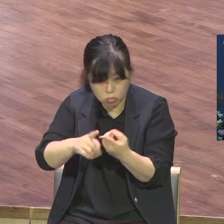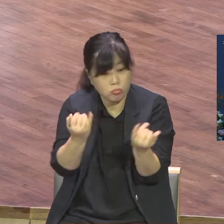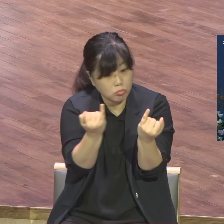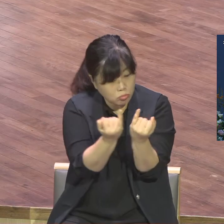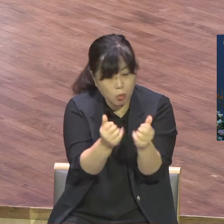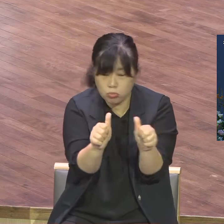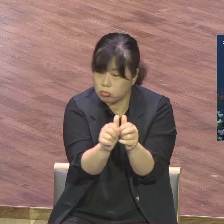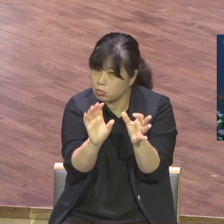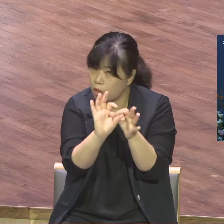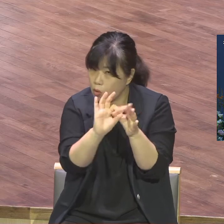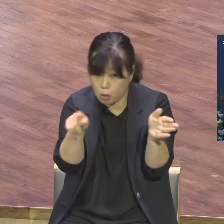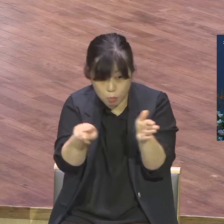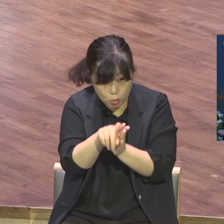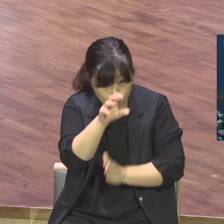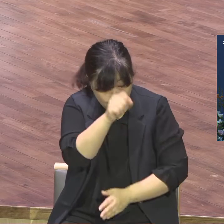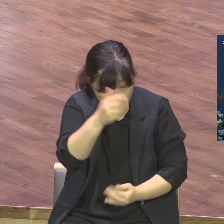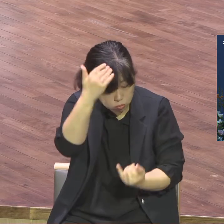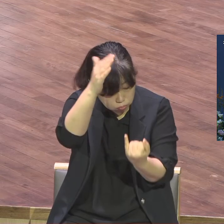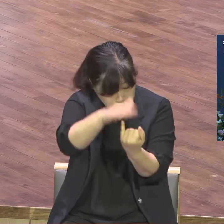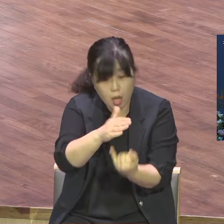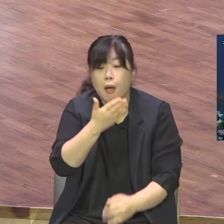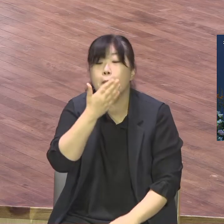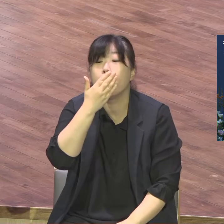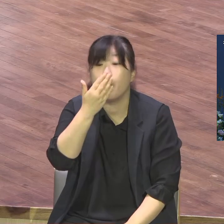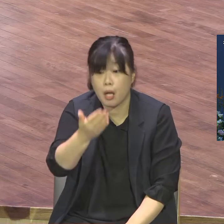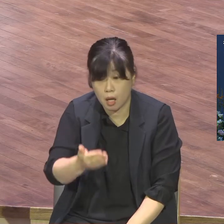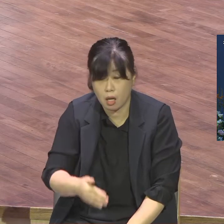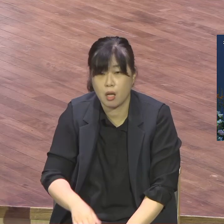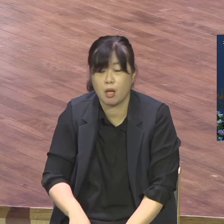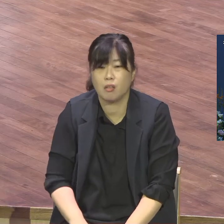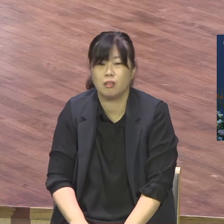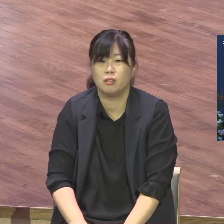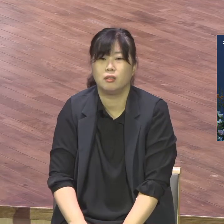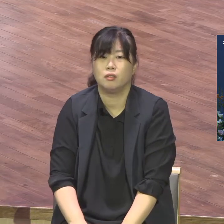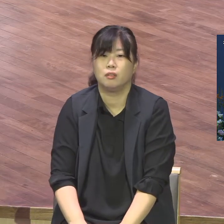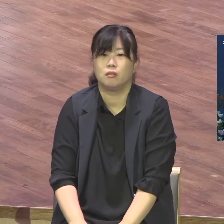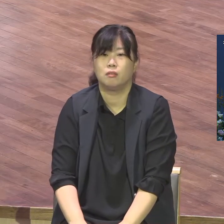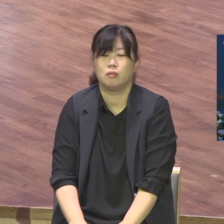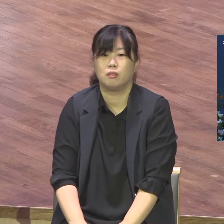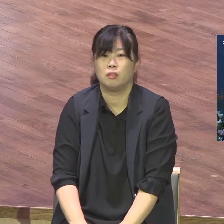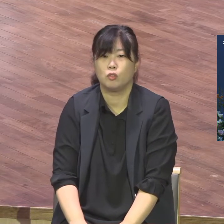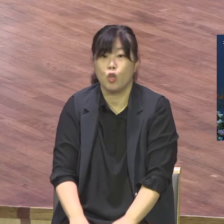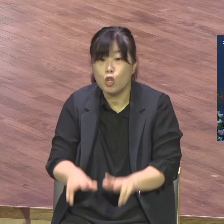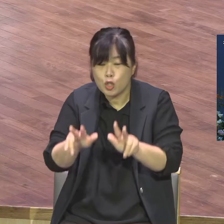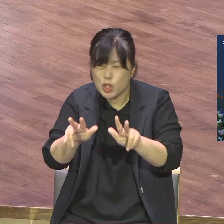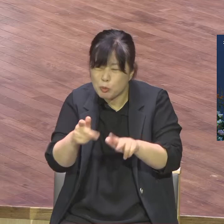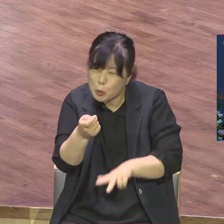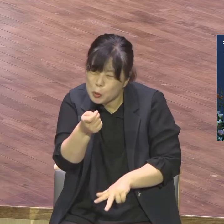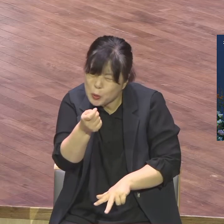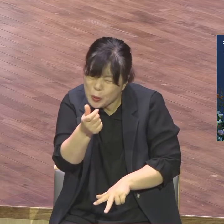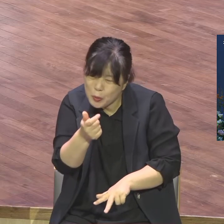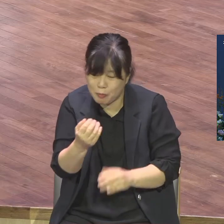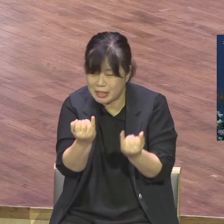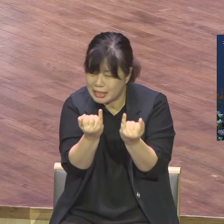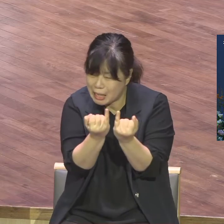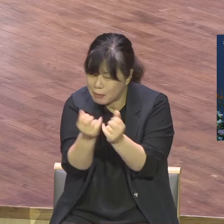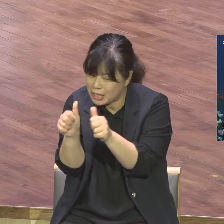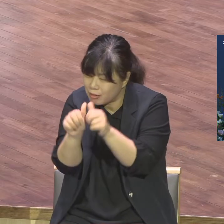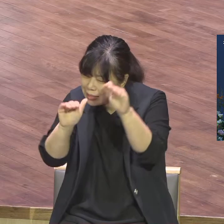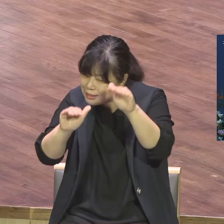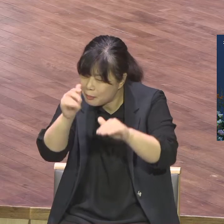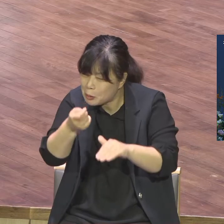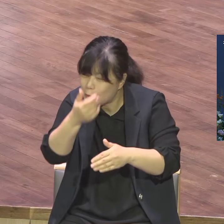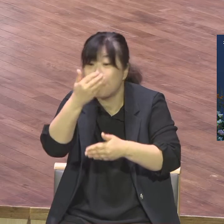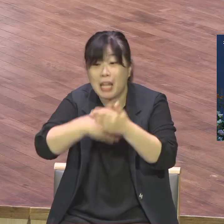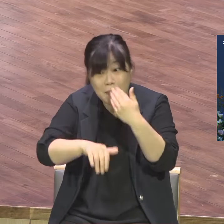차별적 문화가 기독교 안에도 지금도 뿌리 내려져 있는데 사도 바울이 당시에